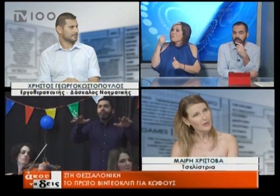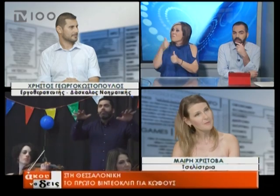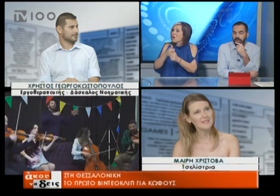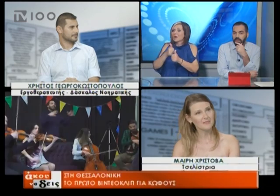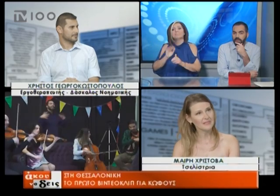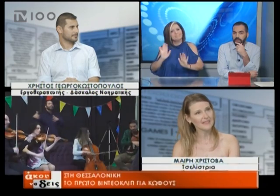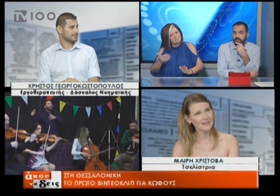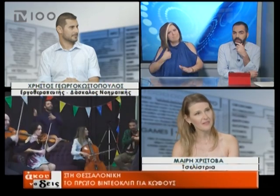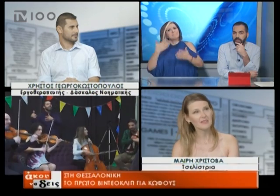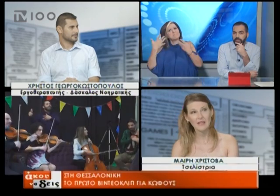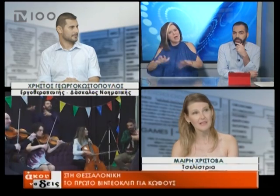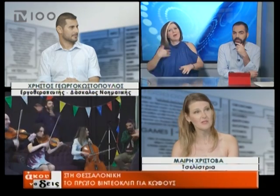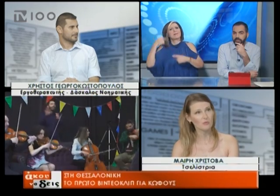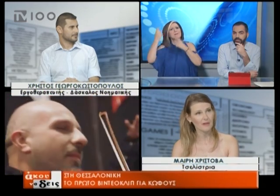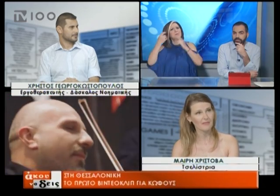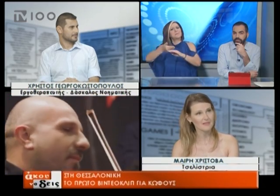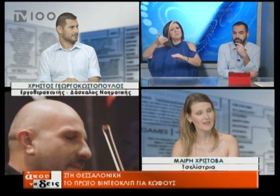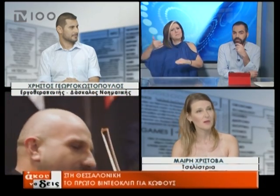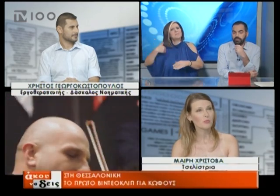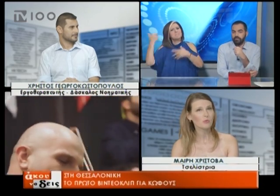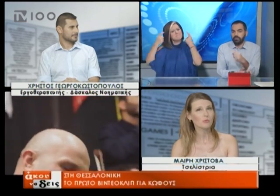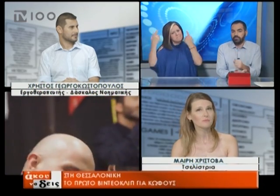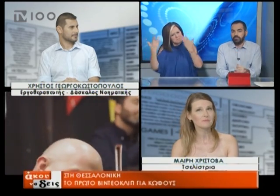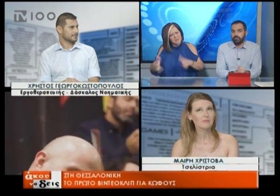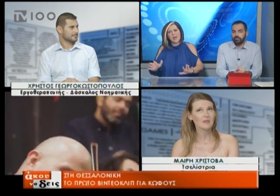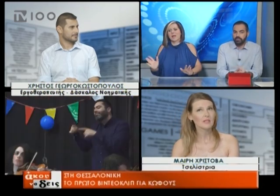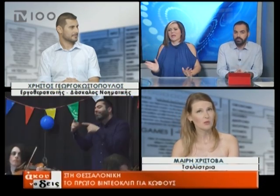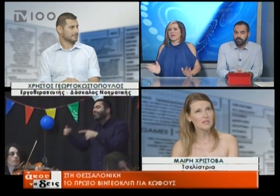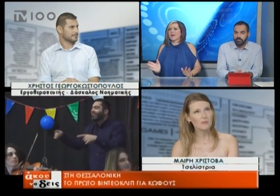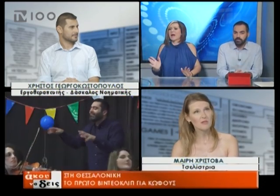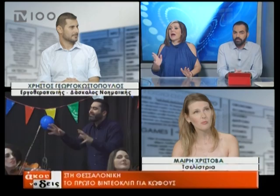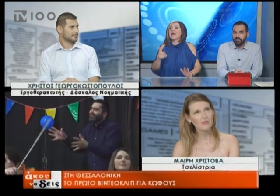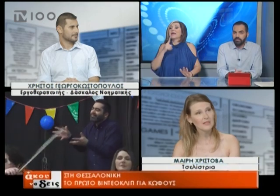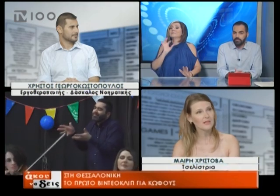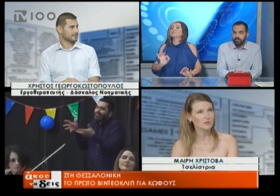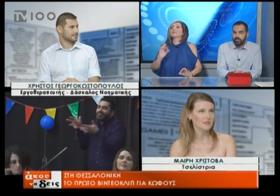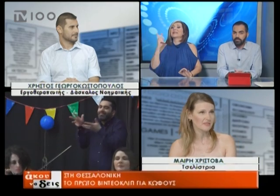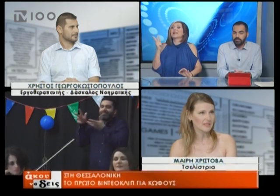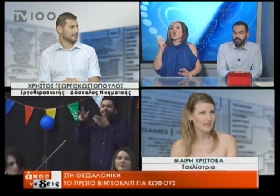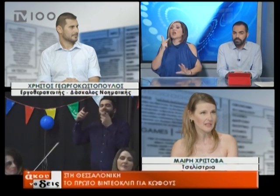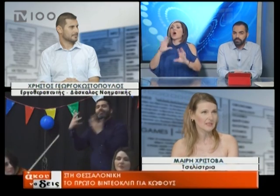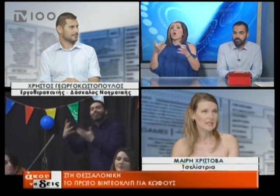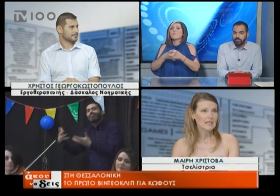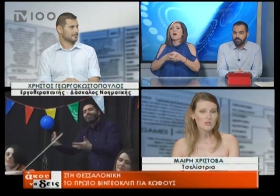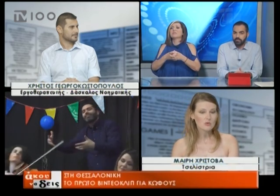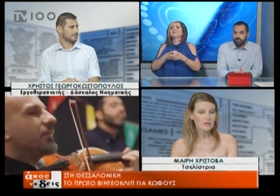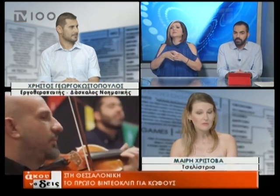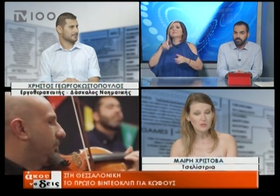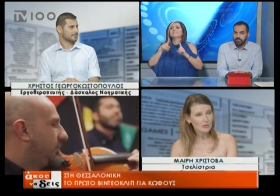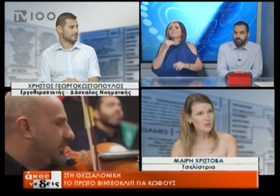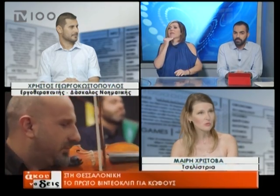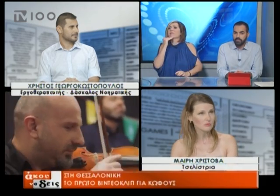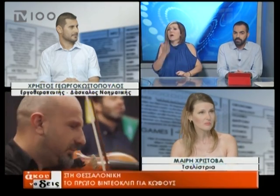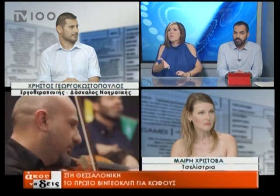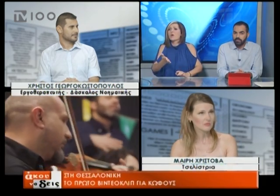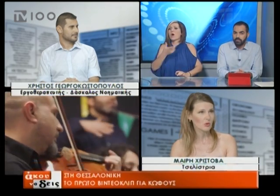Το είχαμε σκεφτεί, είναι αλήθεια, και οι άλλες ομάδες, κοινωνικές ομάδες που δεν έχουν την ευκαιρία ή ίσως δεν